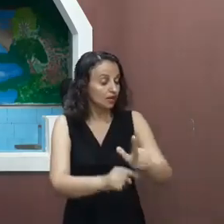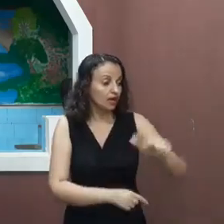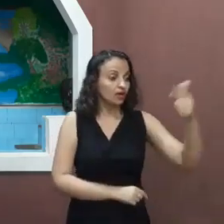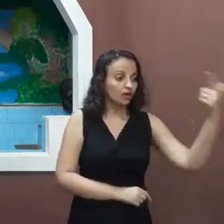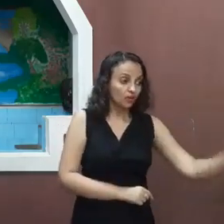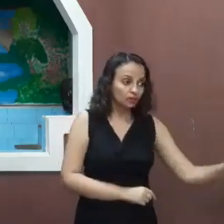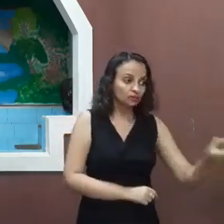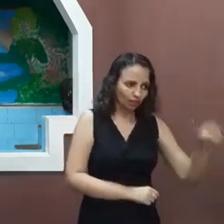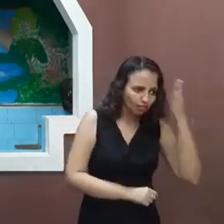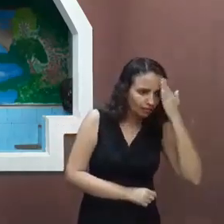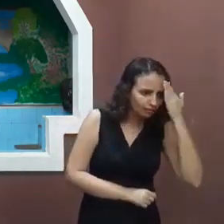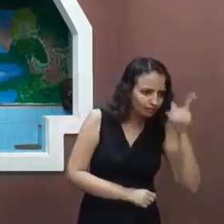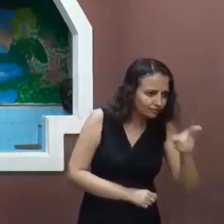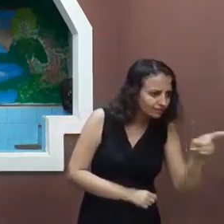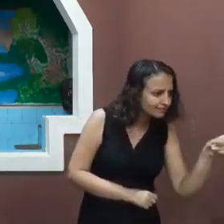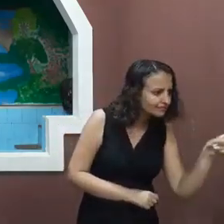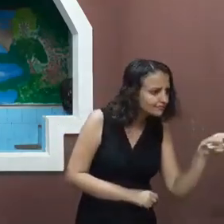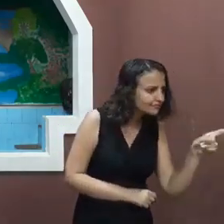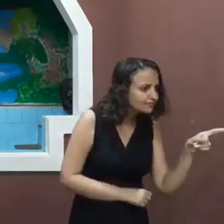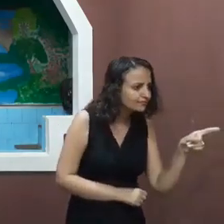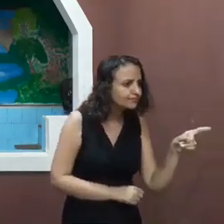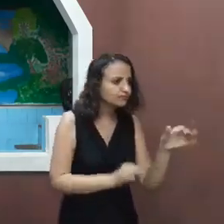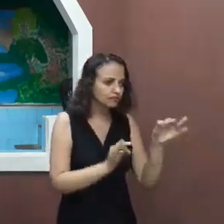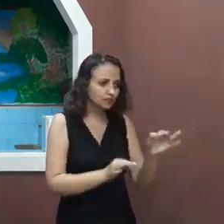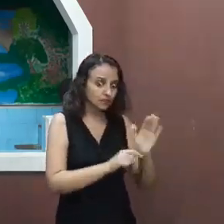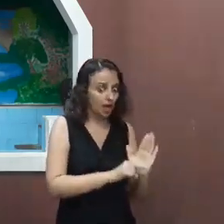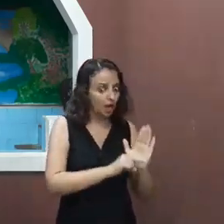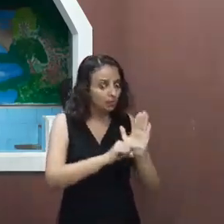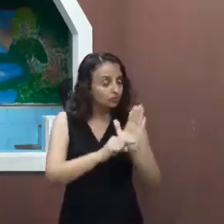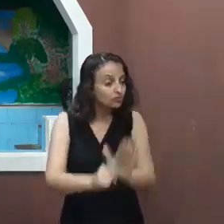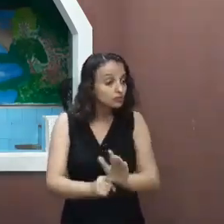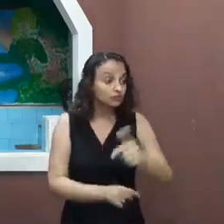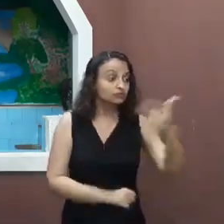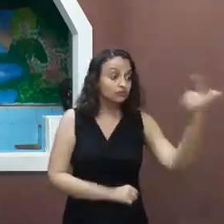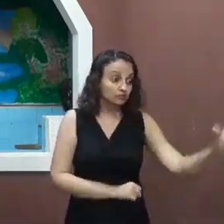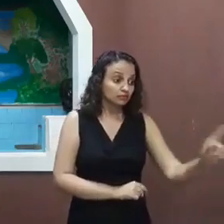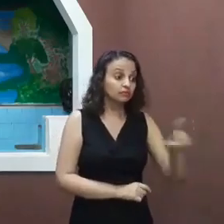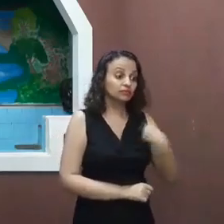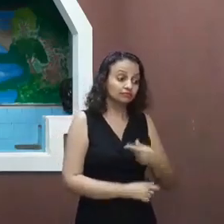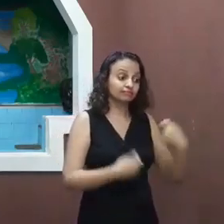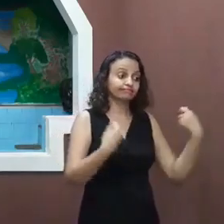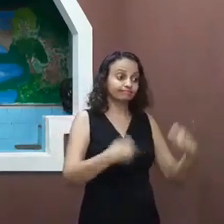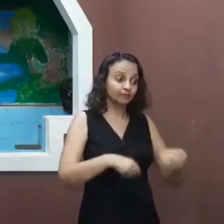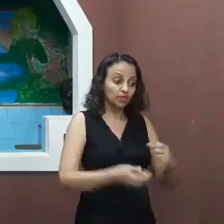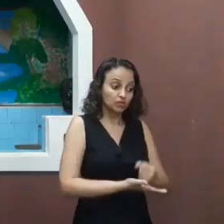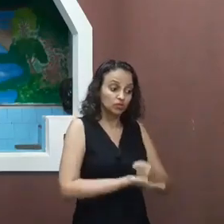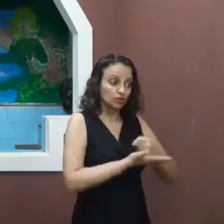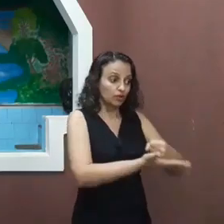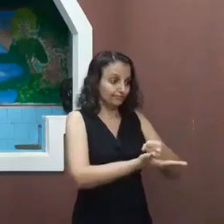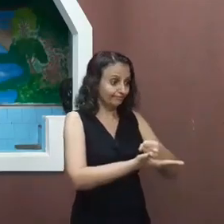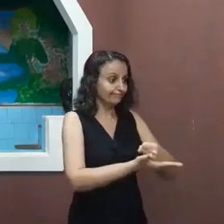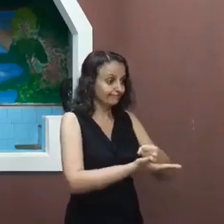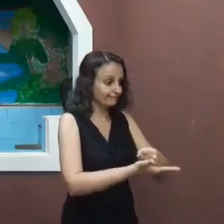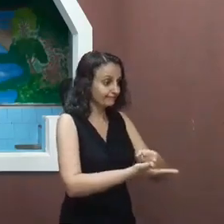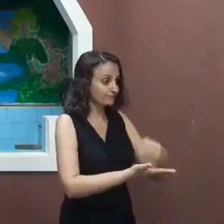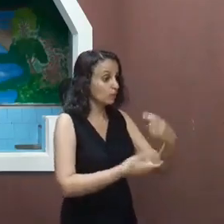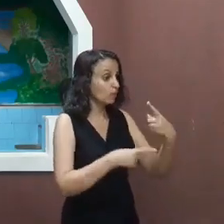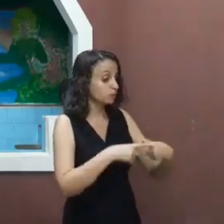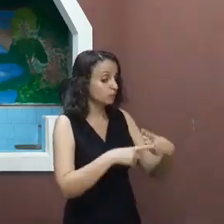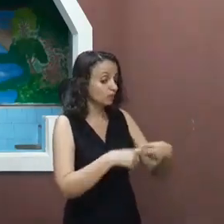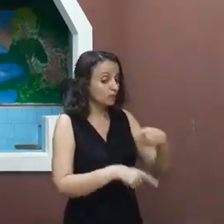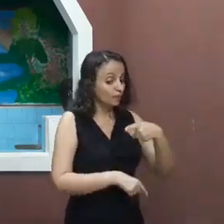Entendeu o que eu falei? Irmão e irmã, nós precisamos socorrer a necessidade